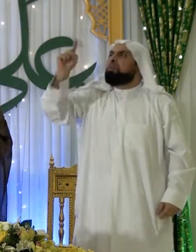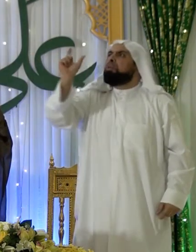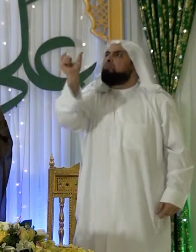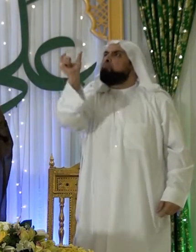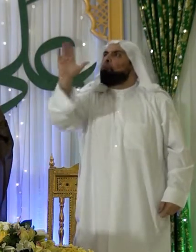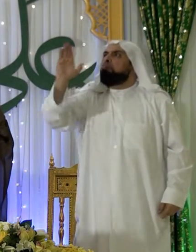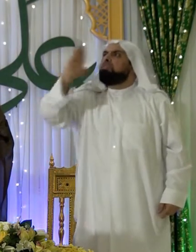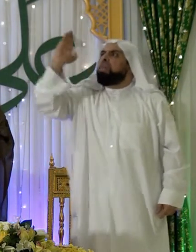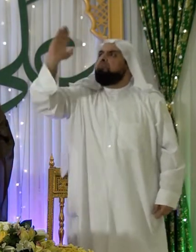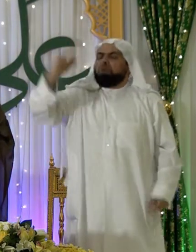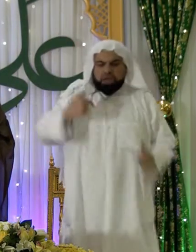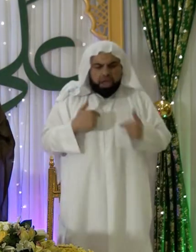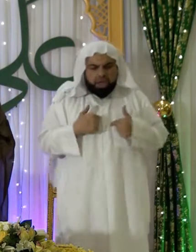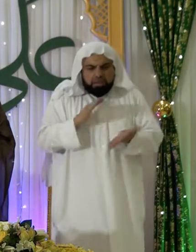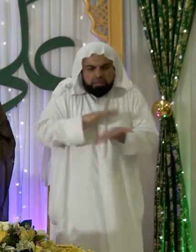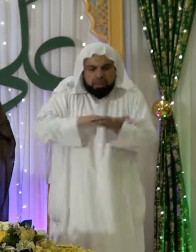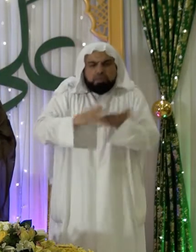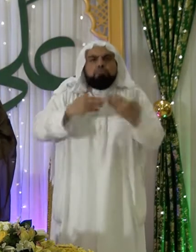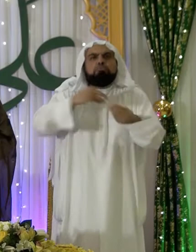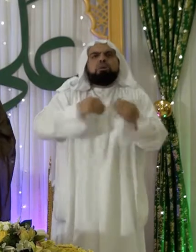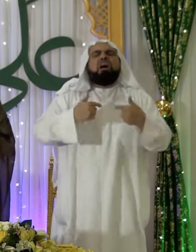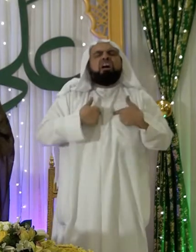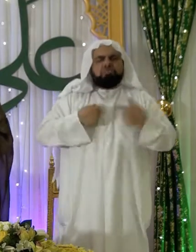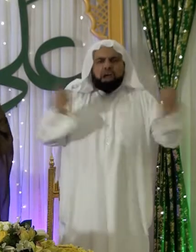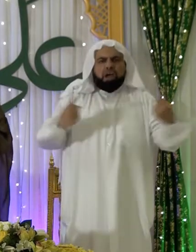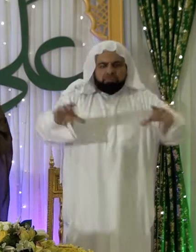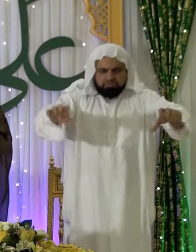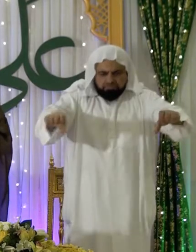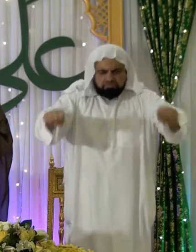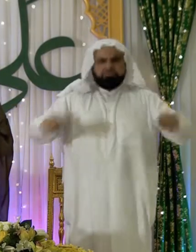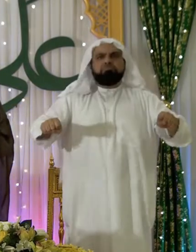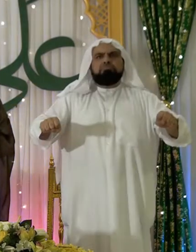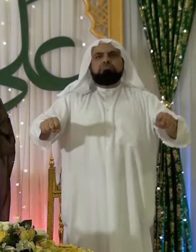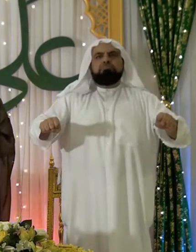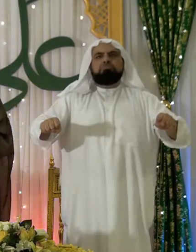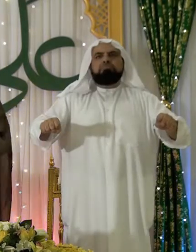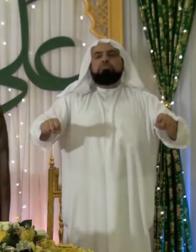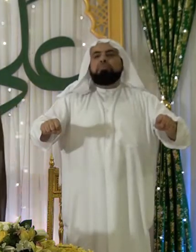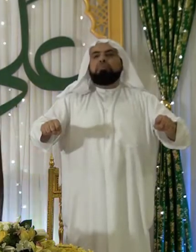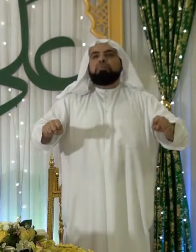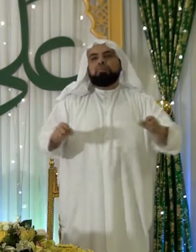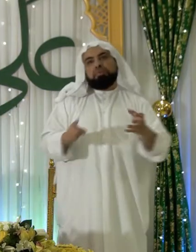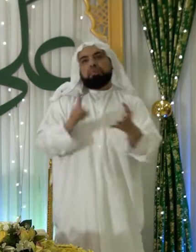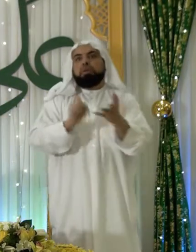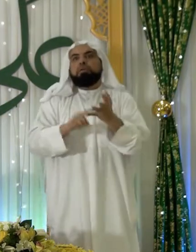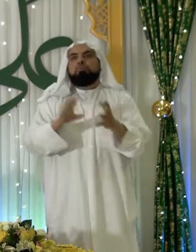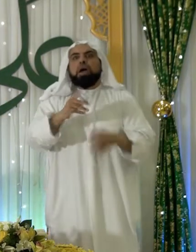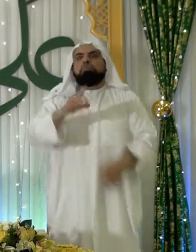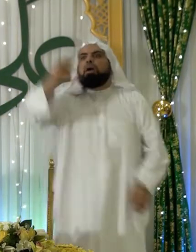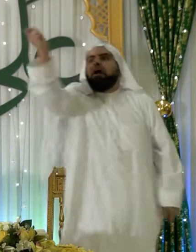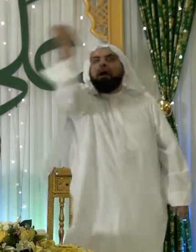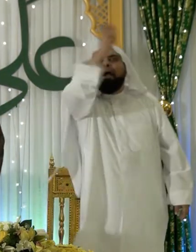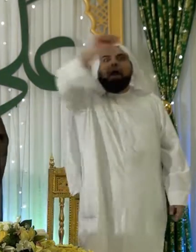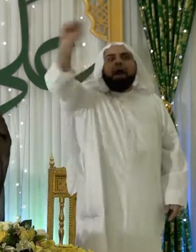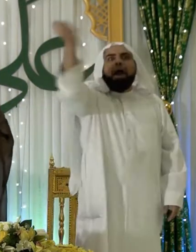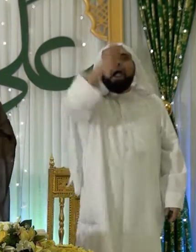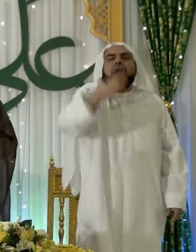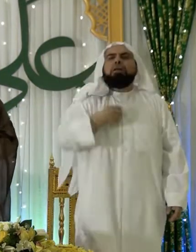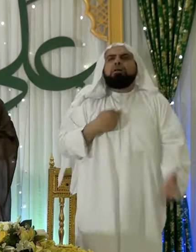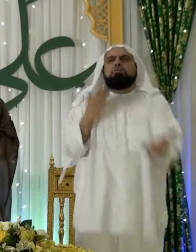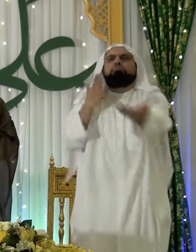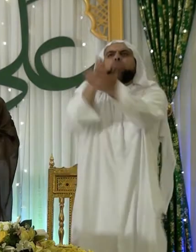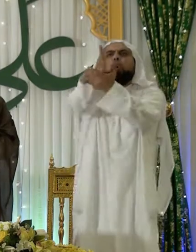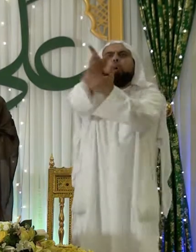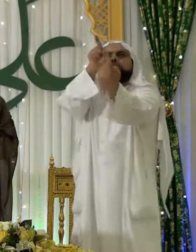مكة إلى المدينة. كذلك في كل الغزوات